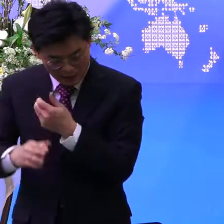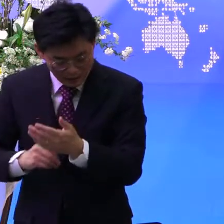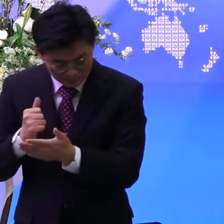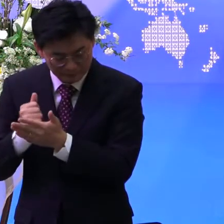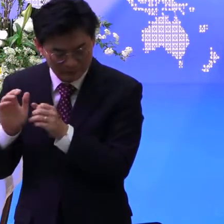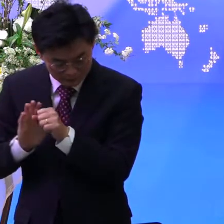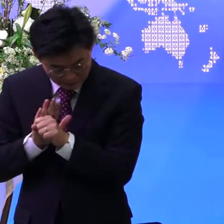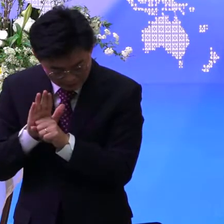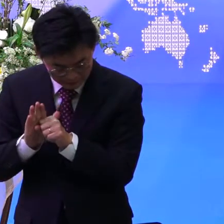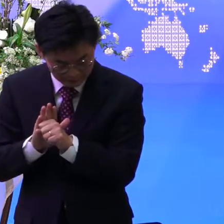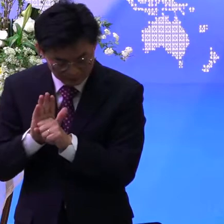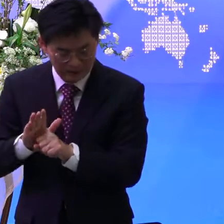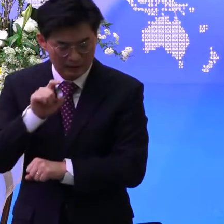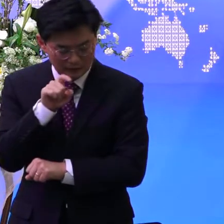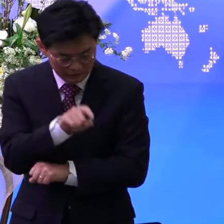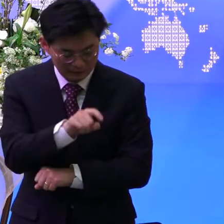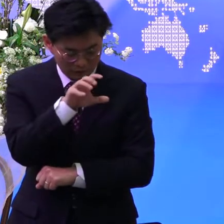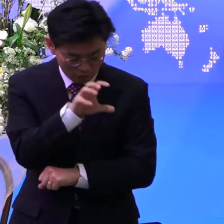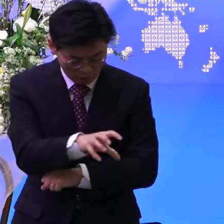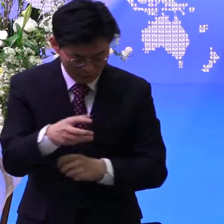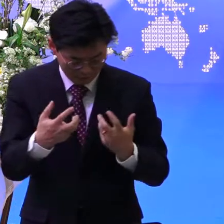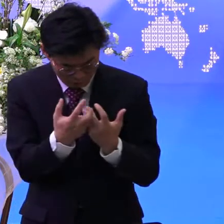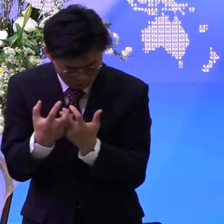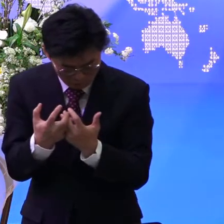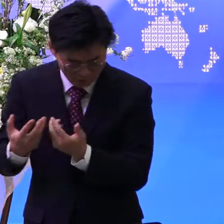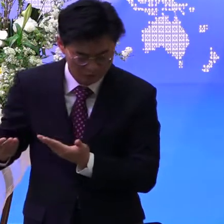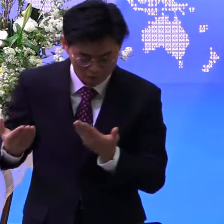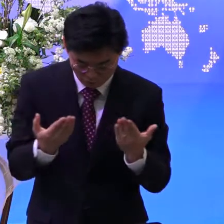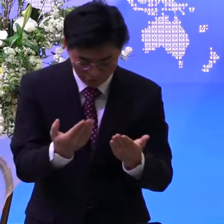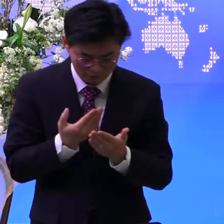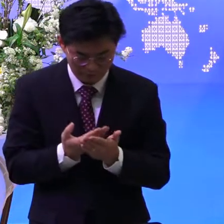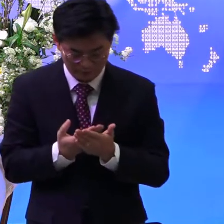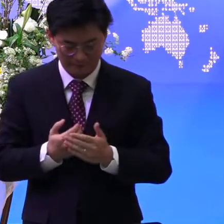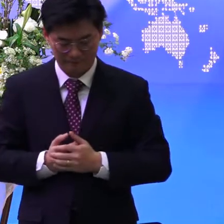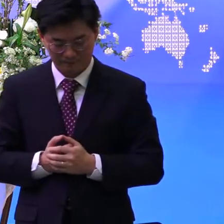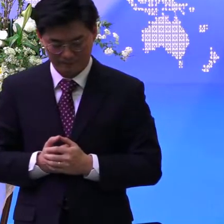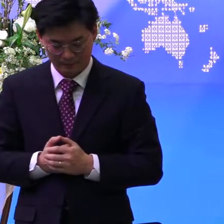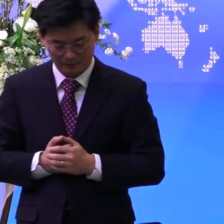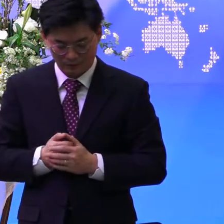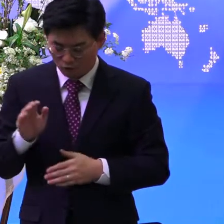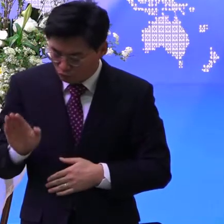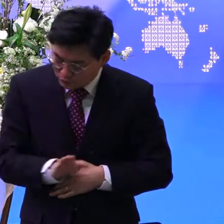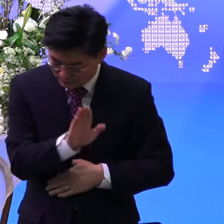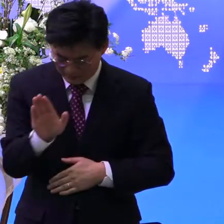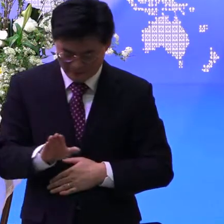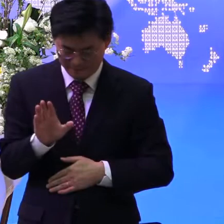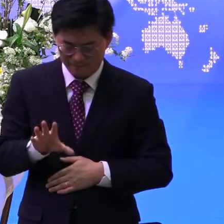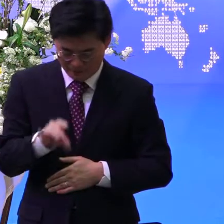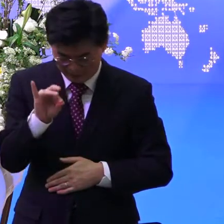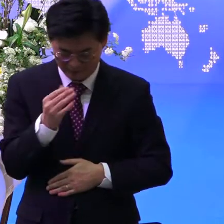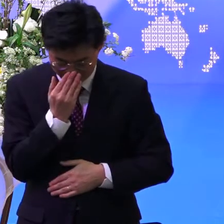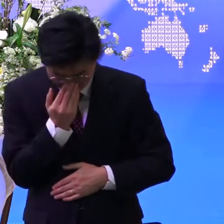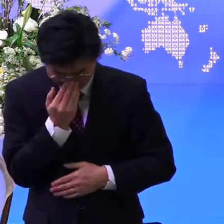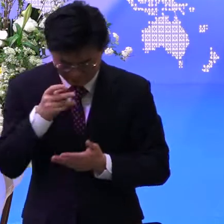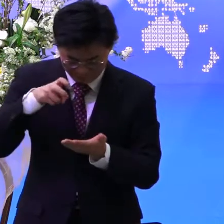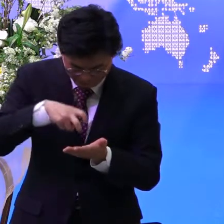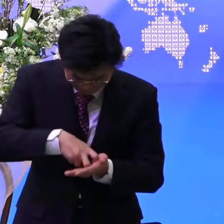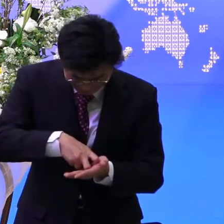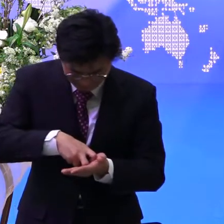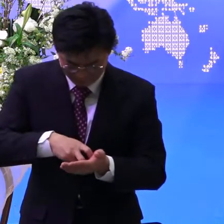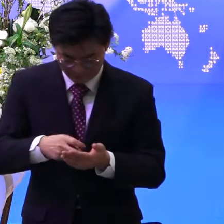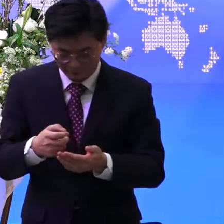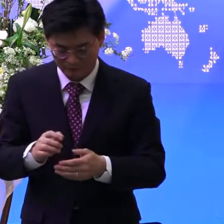하나님의 사랑이 이 땅에 충만하게 하옵소서. 무엇보다 믿음의 백성인 우리가 먼저 무릎 꿇게 하옵소서. 우리가 사랑하지